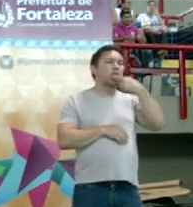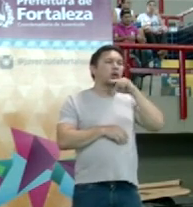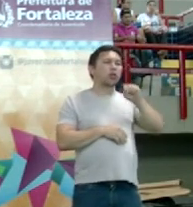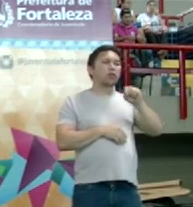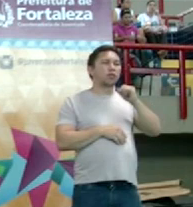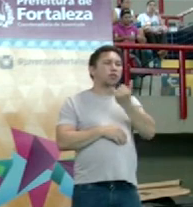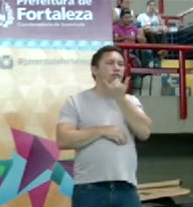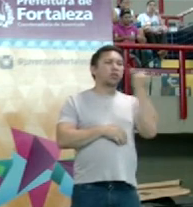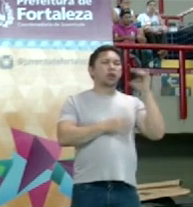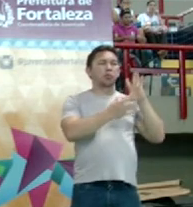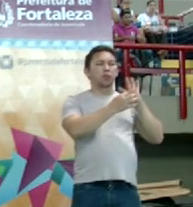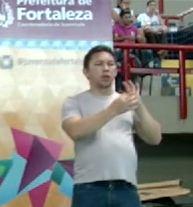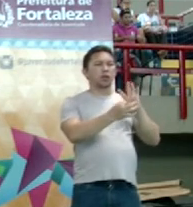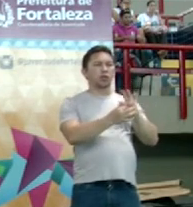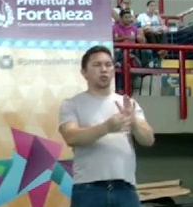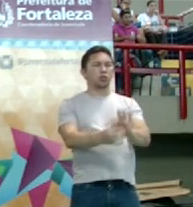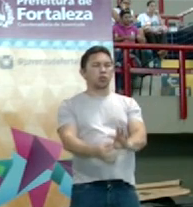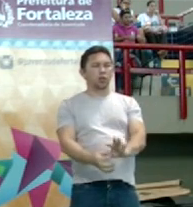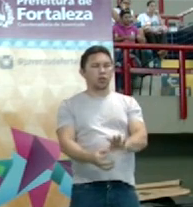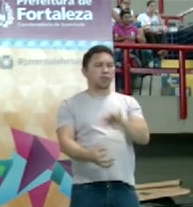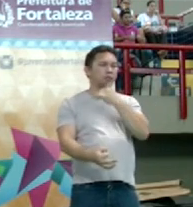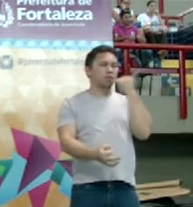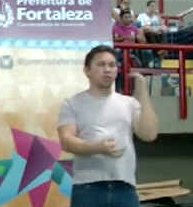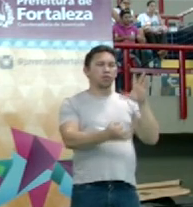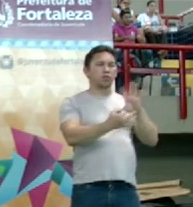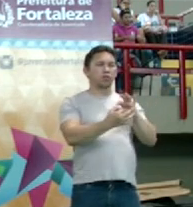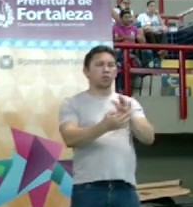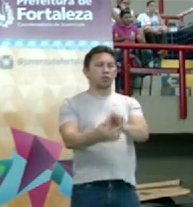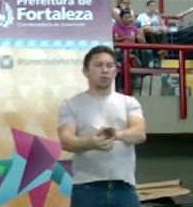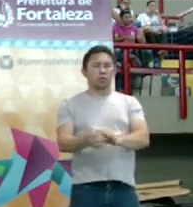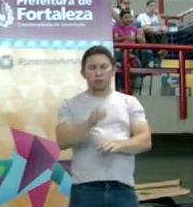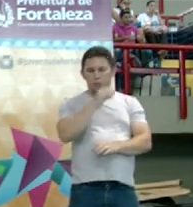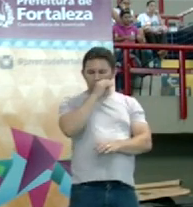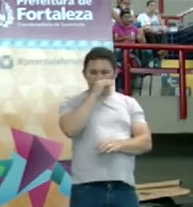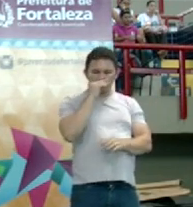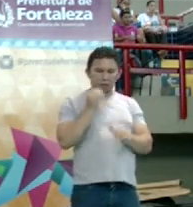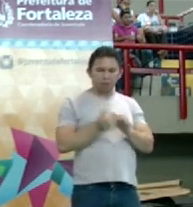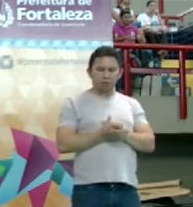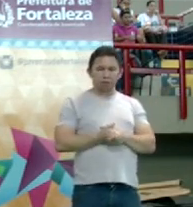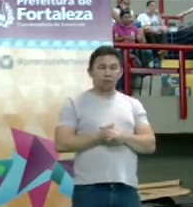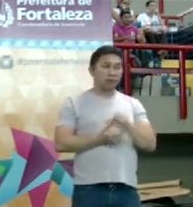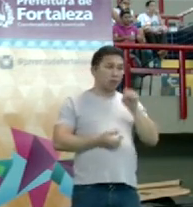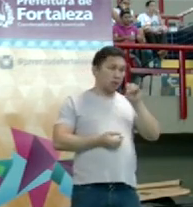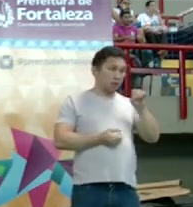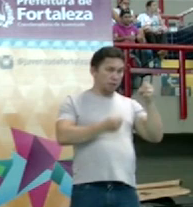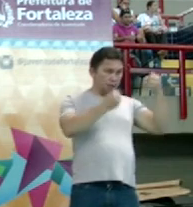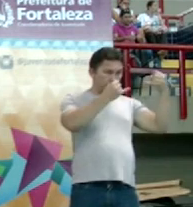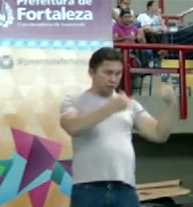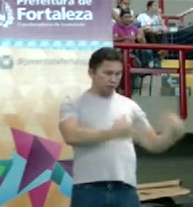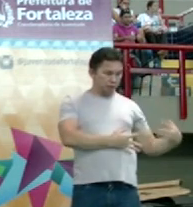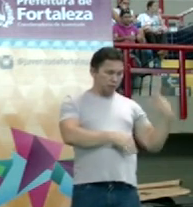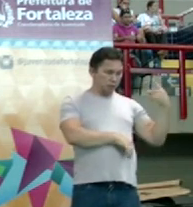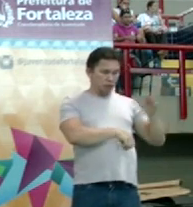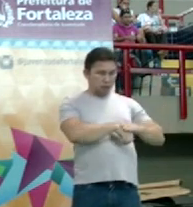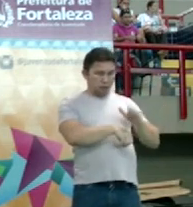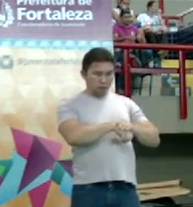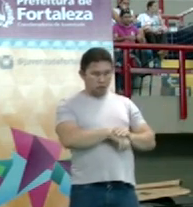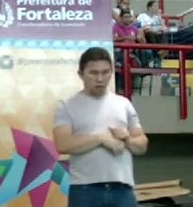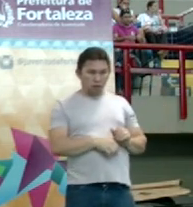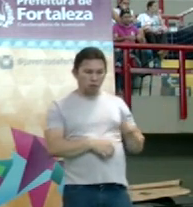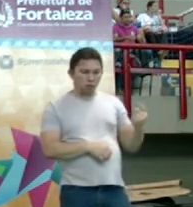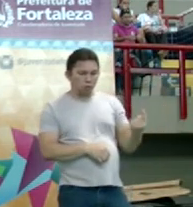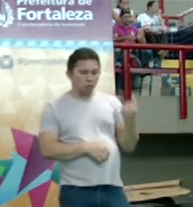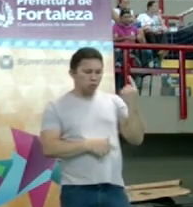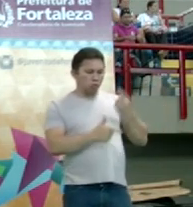de depende do contexto. Por que que depende do contexto? Porque se você diz que hoje um